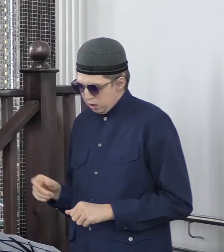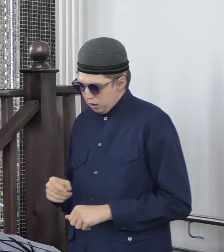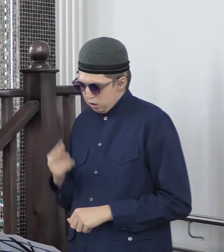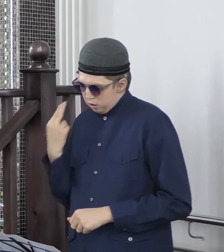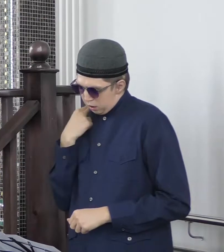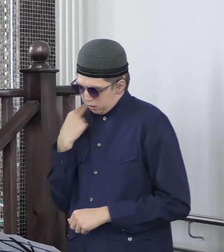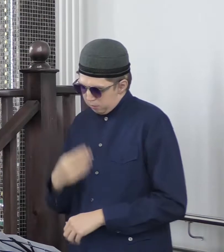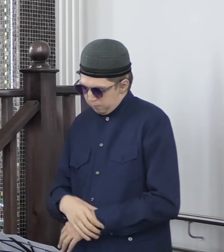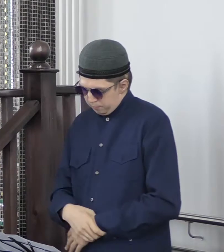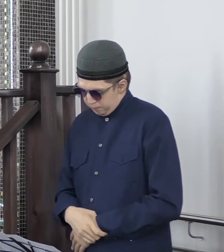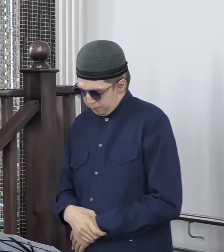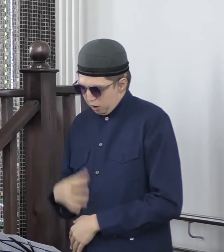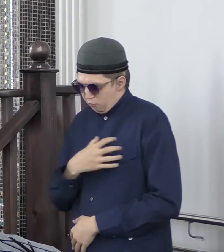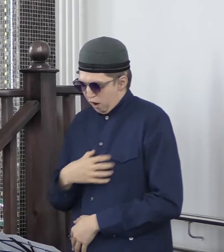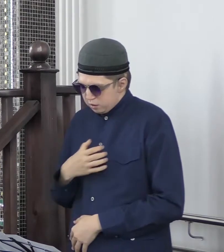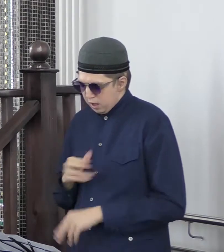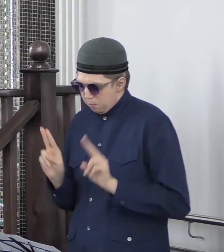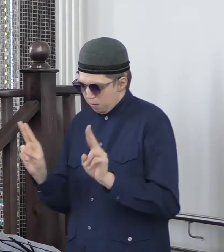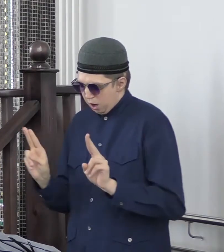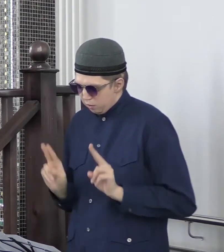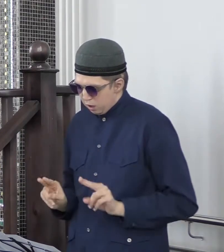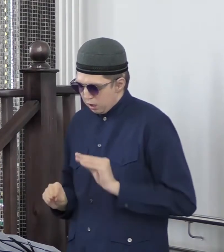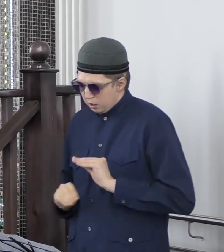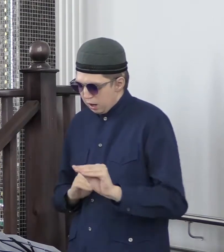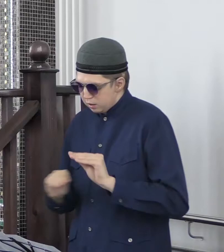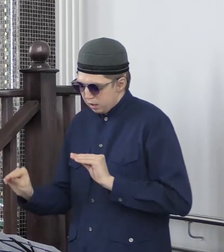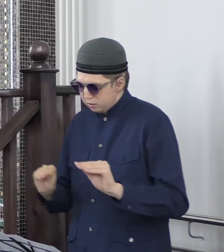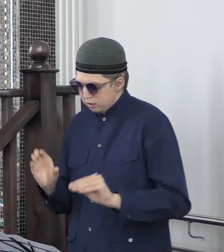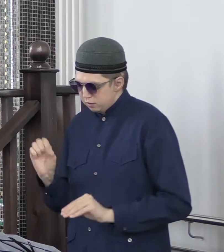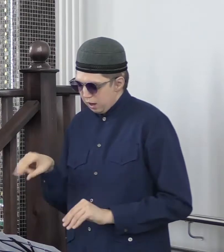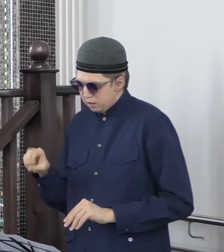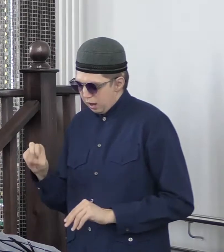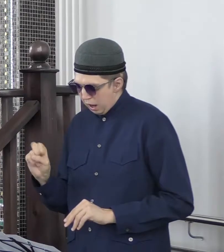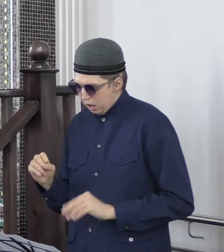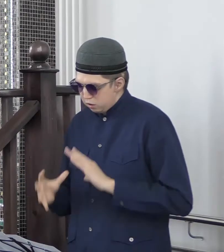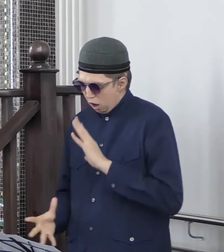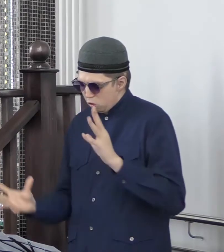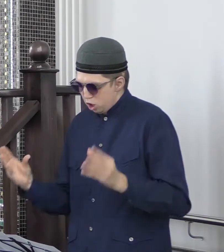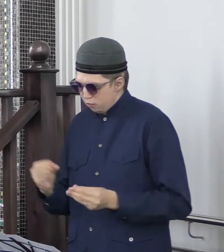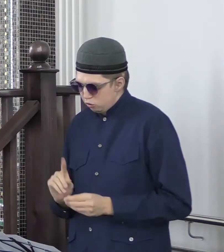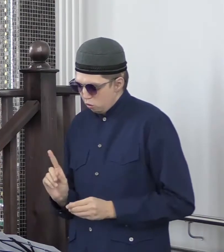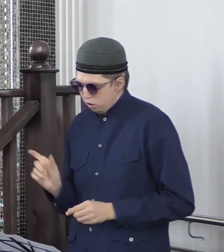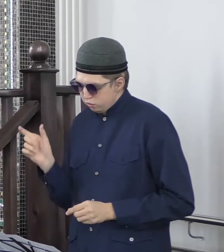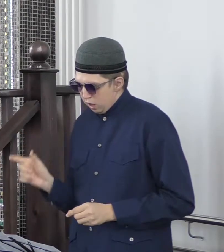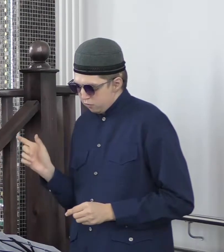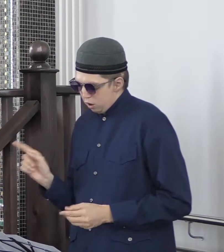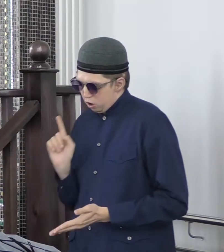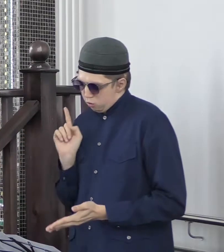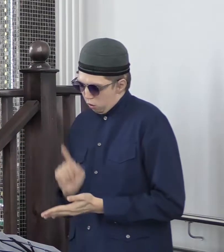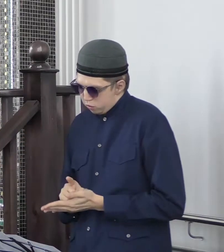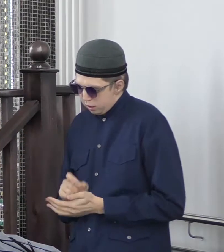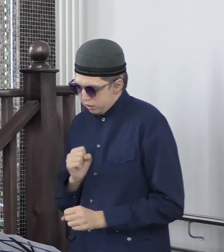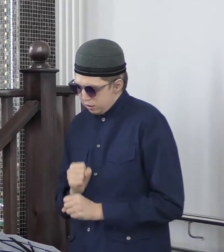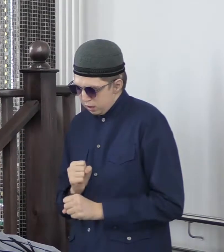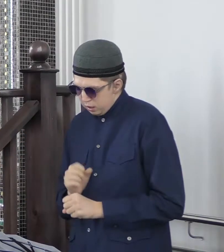düşmanlar idi. Eğer Allah indi şu bir dereceye gittiler, Allah birsi birsinden sonuçta yedikten